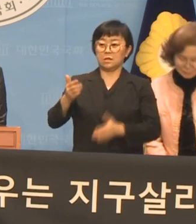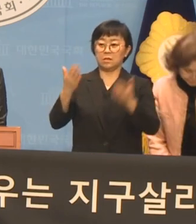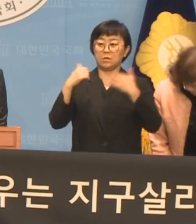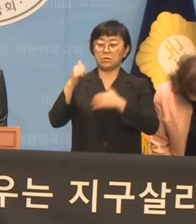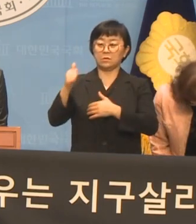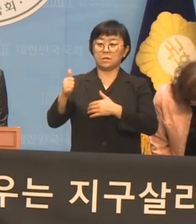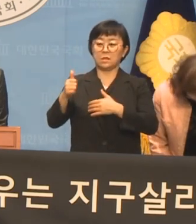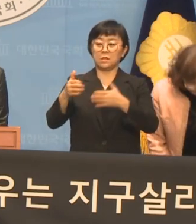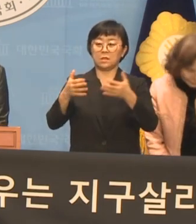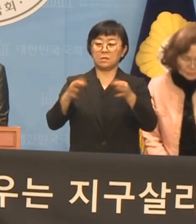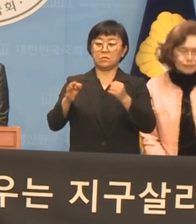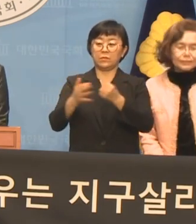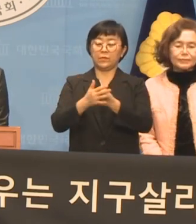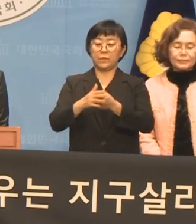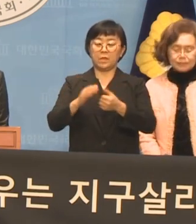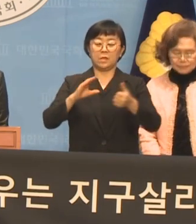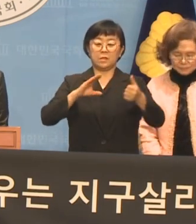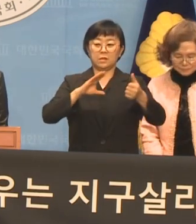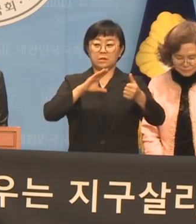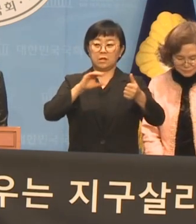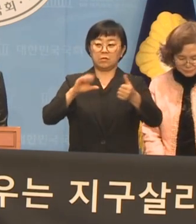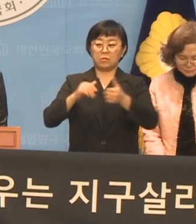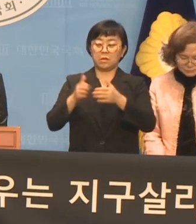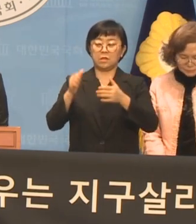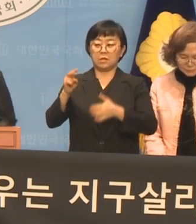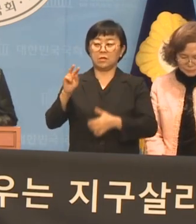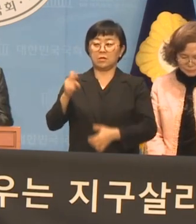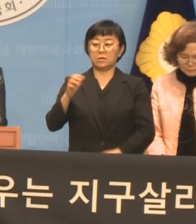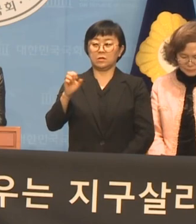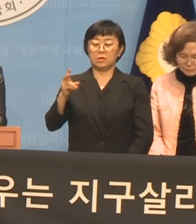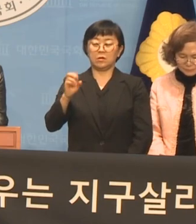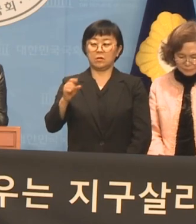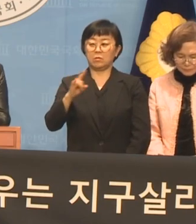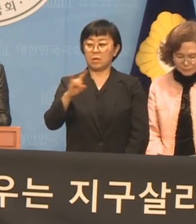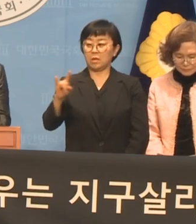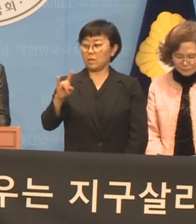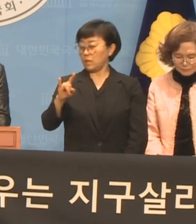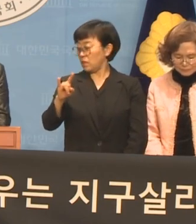김정여, 다큐감독 현영애,